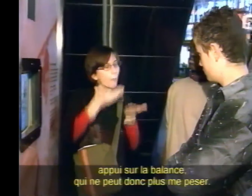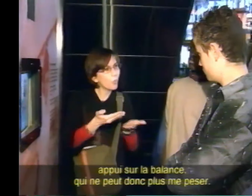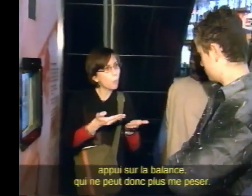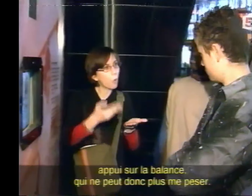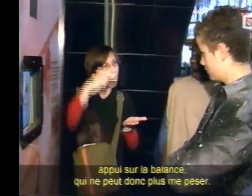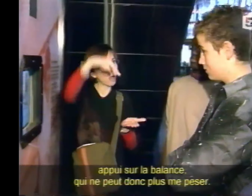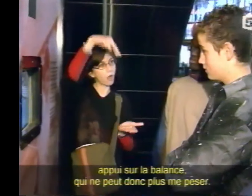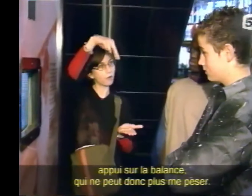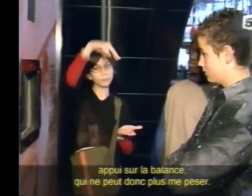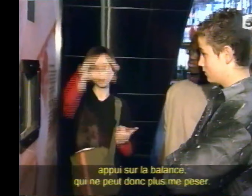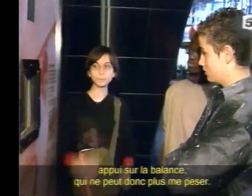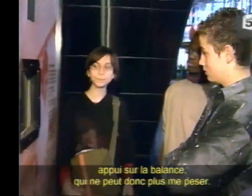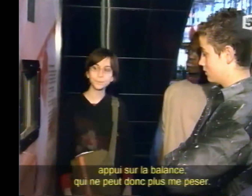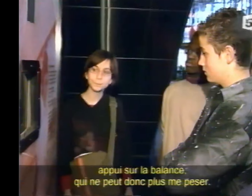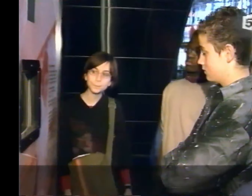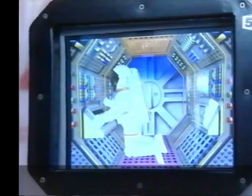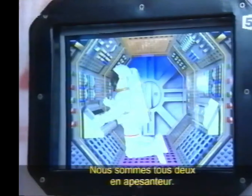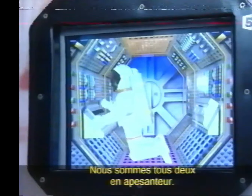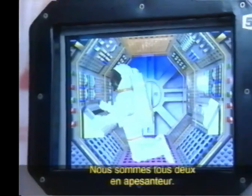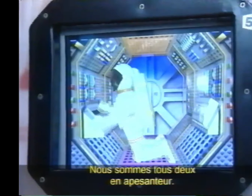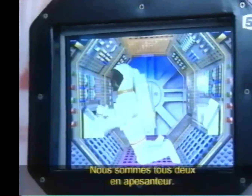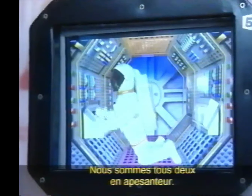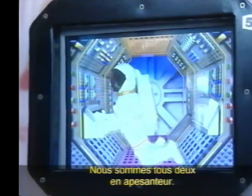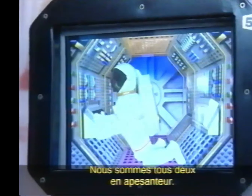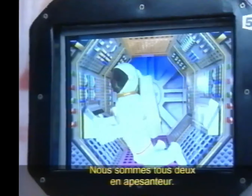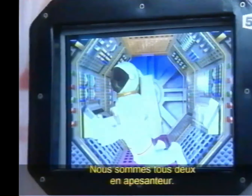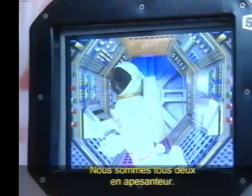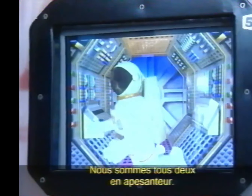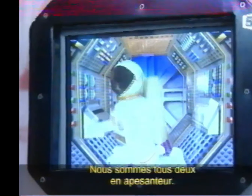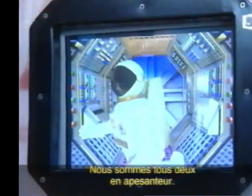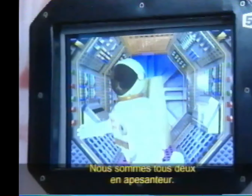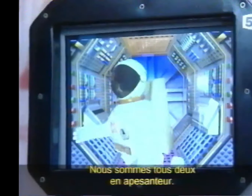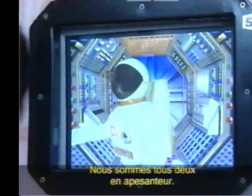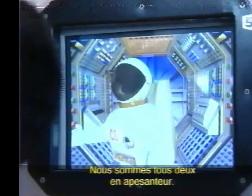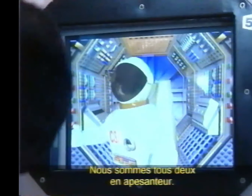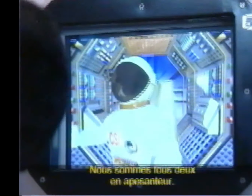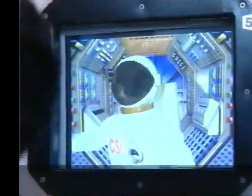Donc plus mesurer mon poids. Nous sommes tous deux en apesanteur. Aïe, aïe, aïe, aïe, aïe.